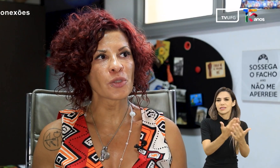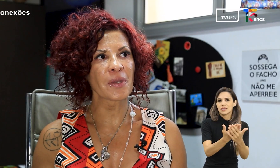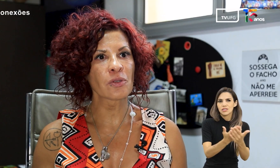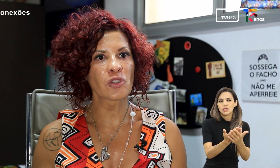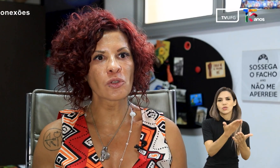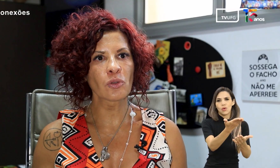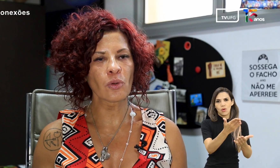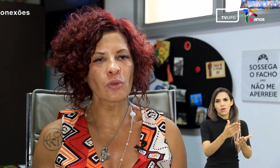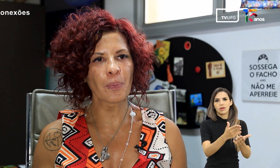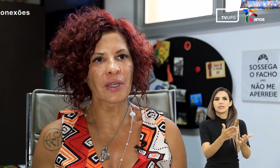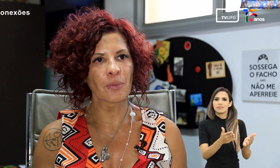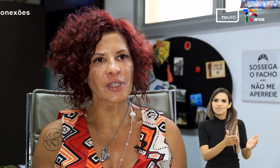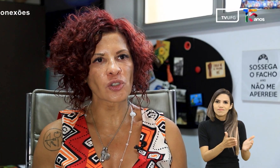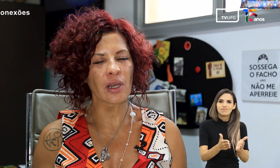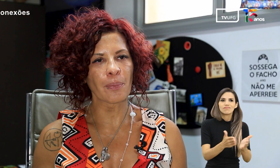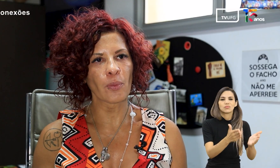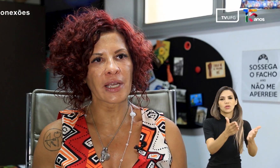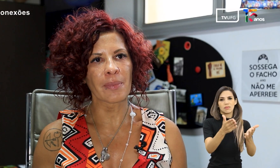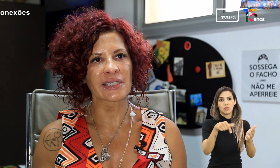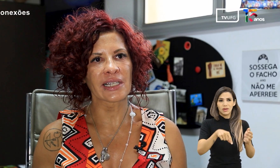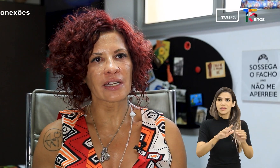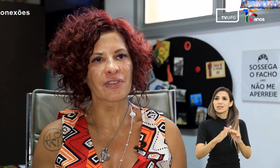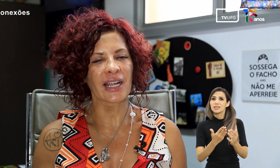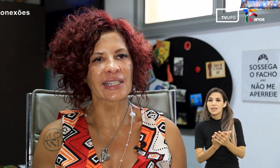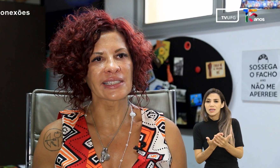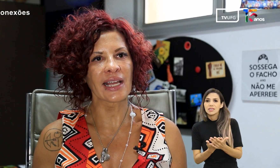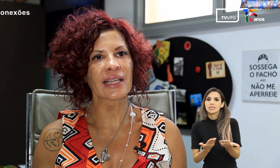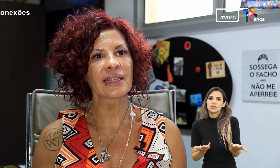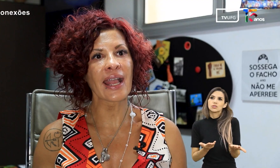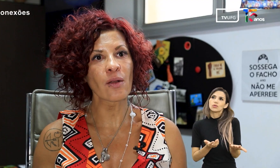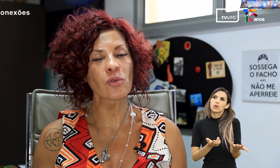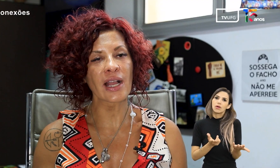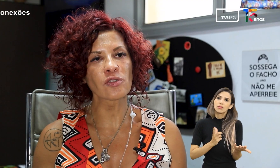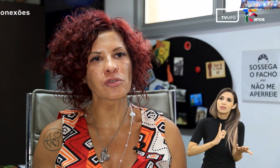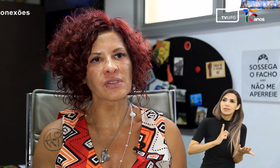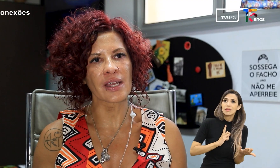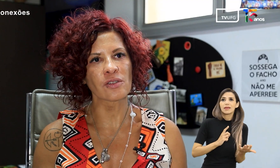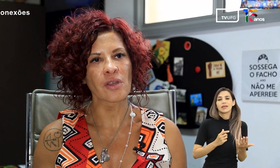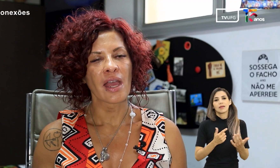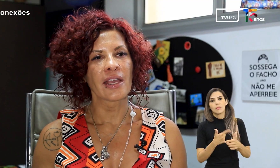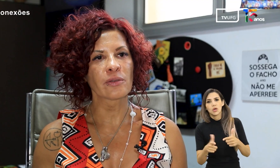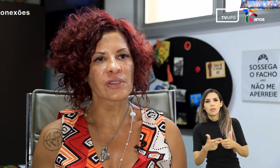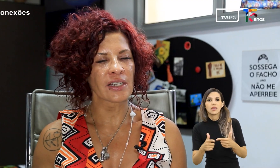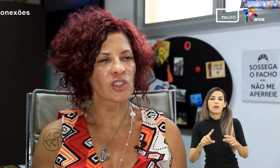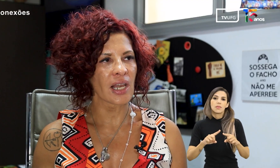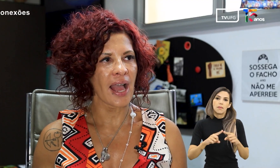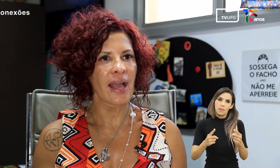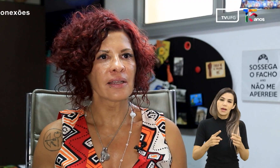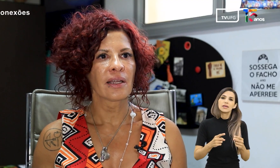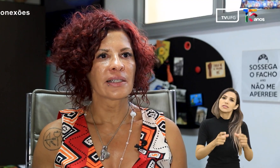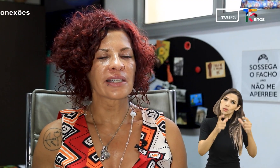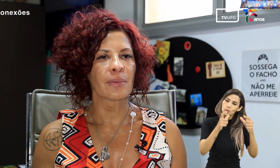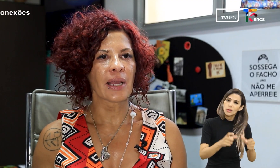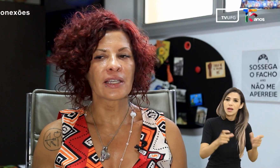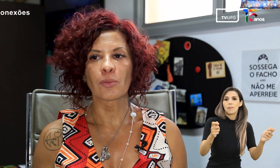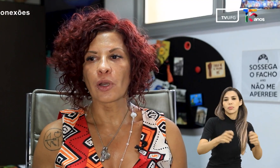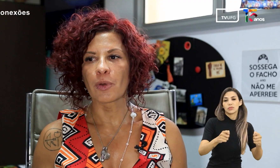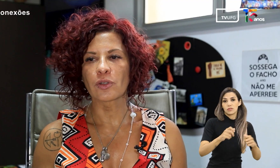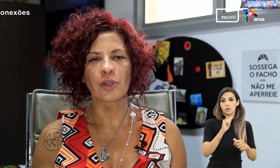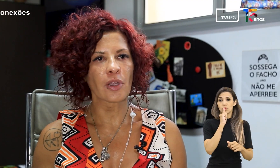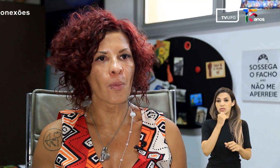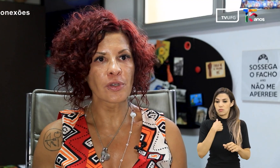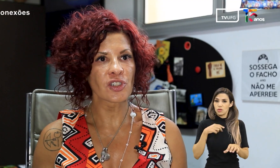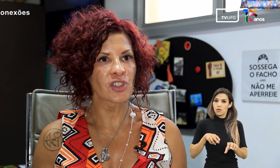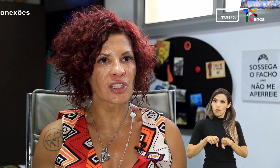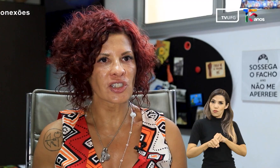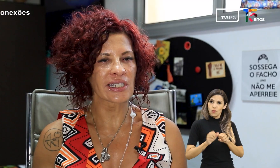e a despeito de todo o plano para a escola pública brasileira fracassar, ela ainda é um lugar de sucesso. Eu saí de lá, sabe, aqui no meu